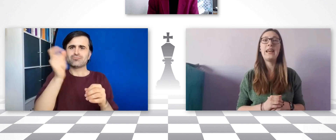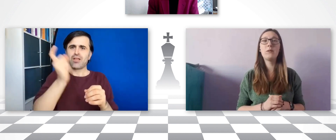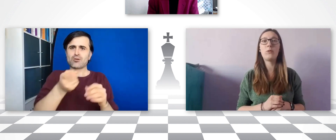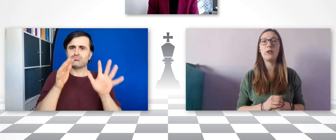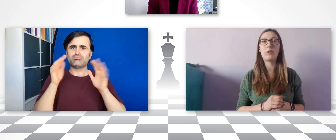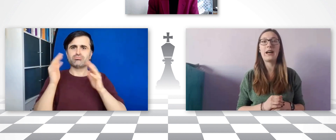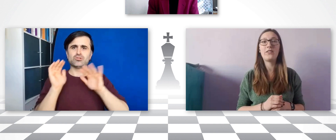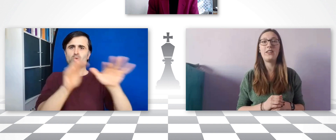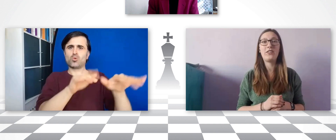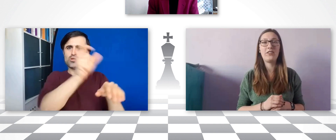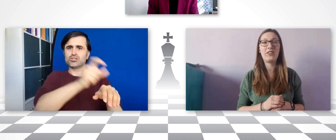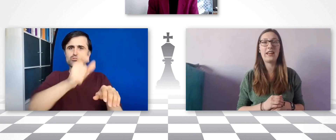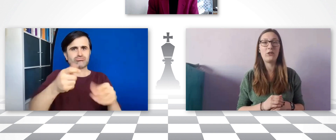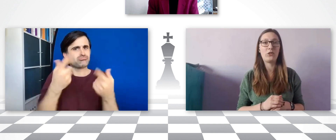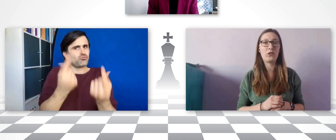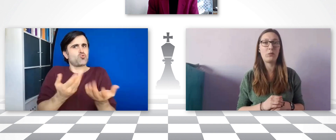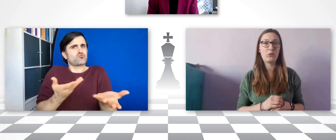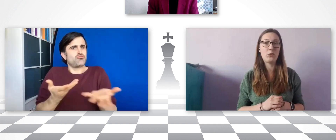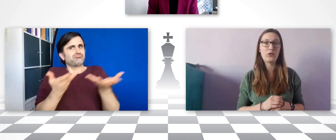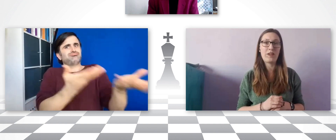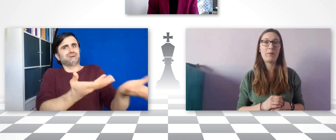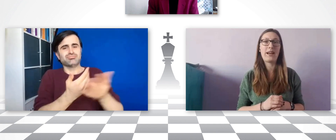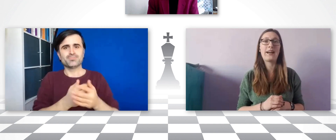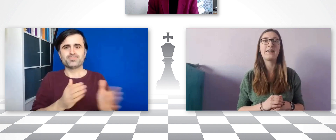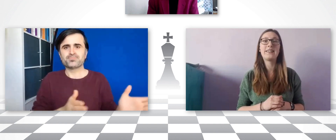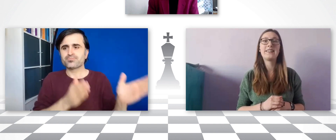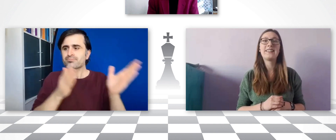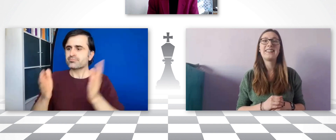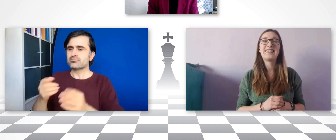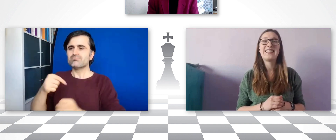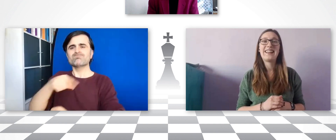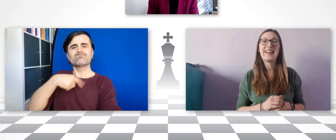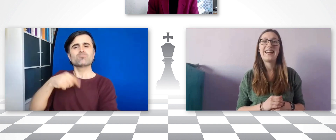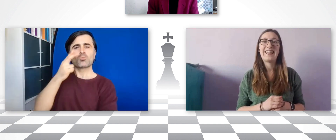Een hele mooie locatie, 16.000 bezoekers kwamen daar. Ja.